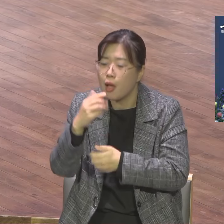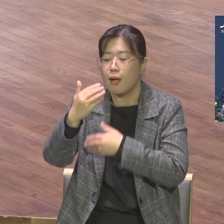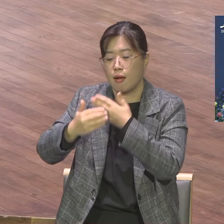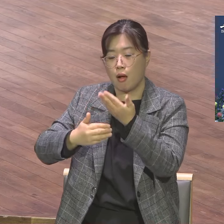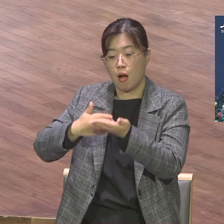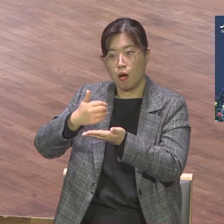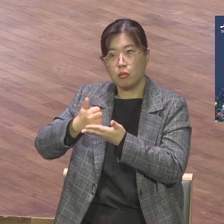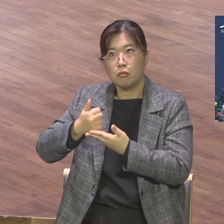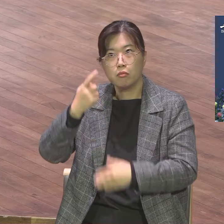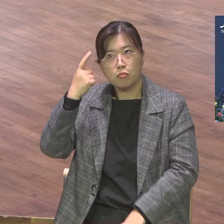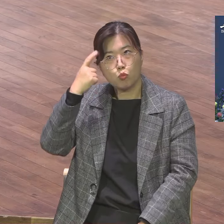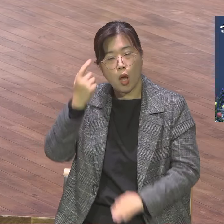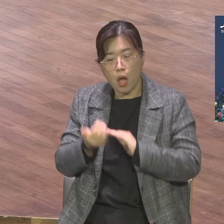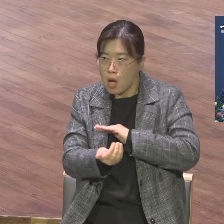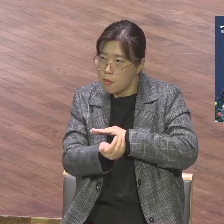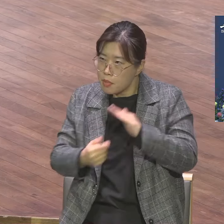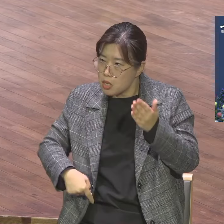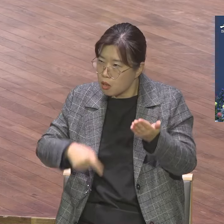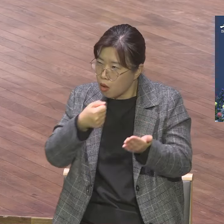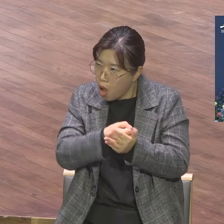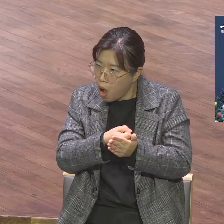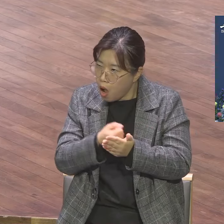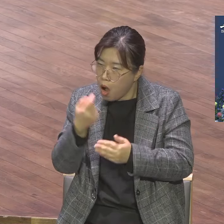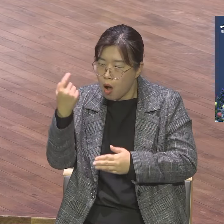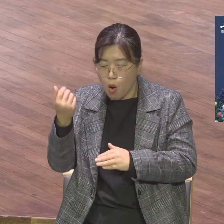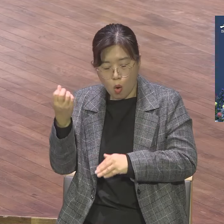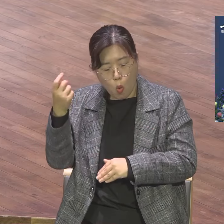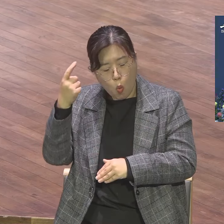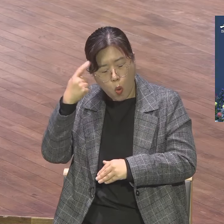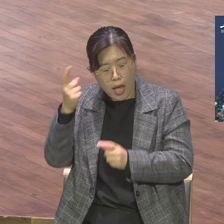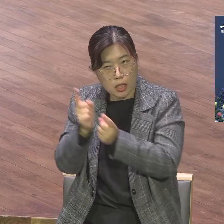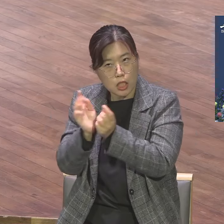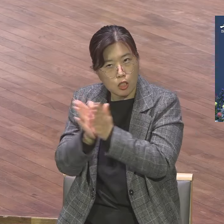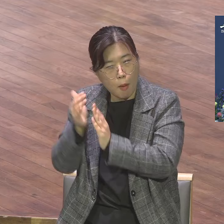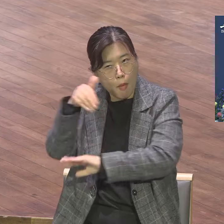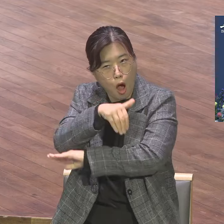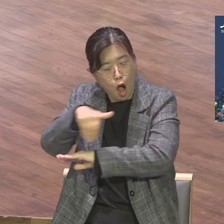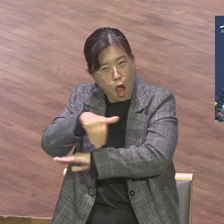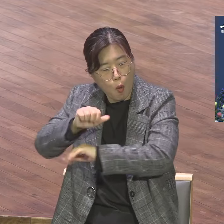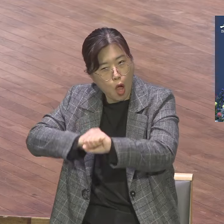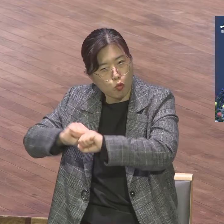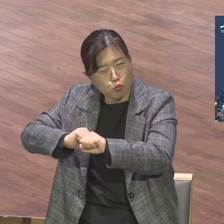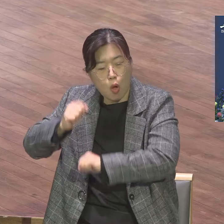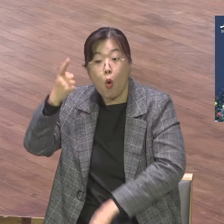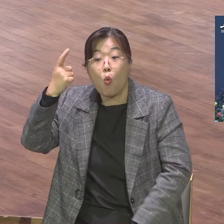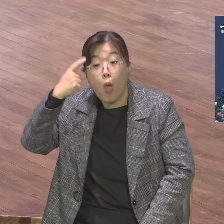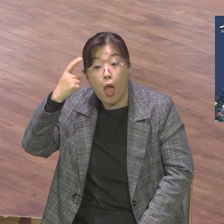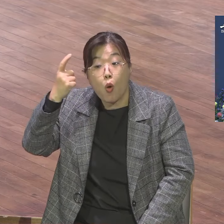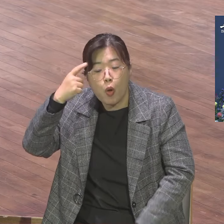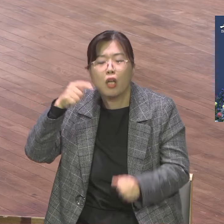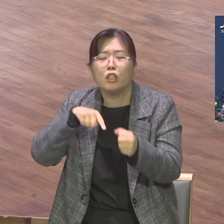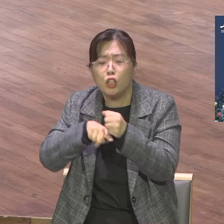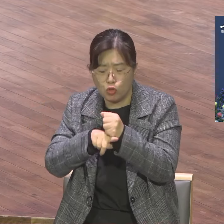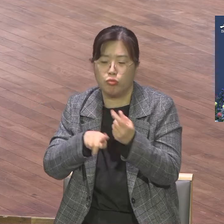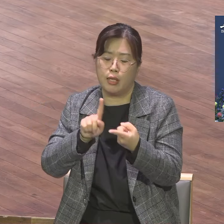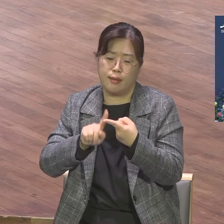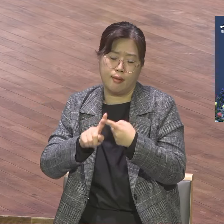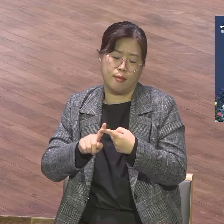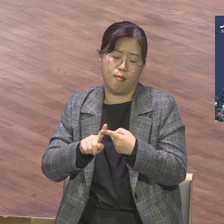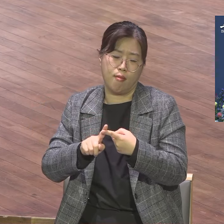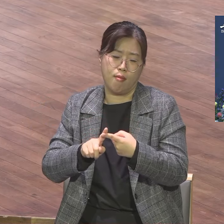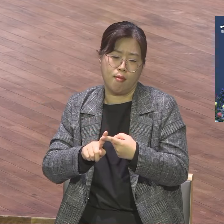하나님께서 작정하시고 경영하시는가? 하나님이 왜 작정하시고